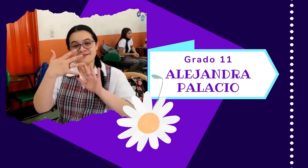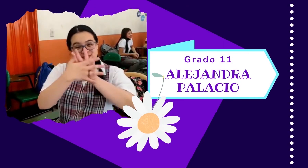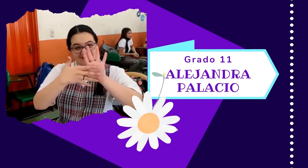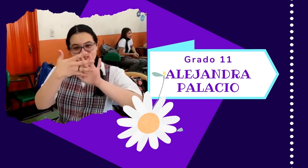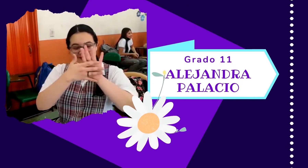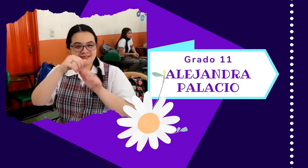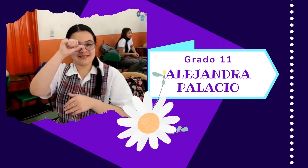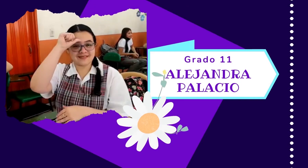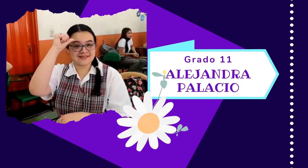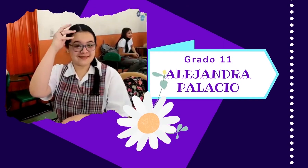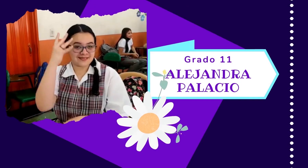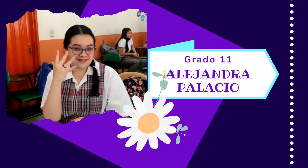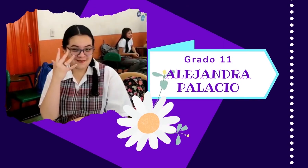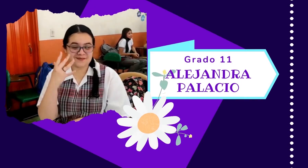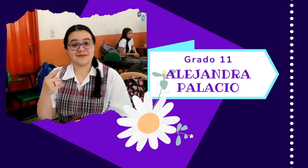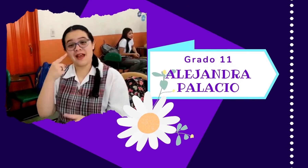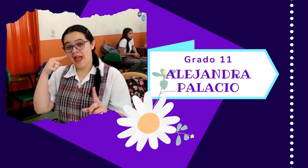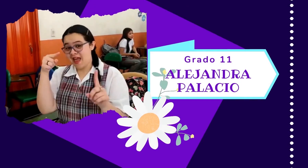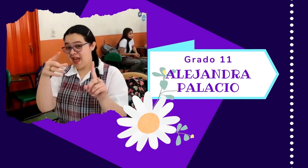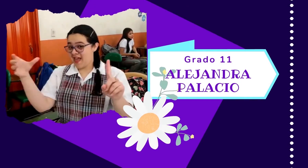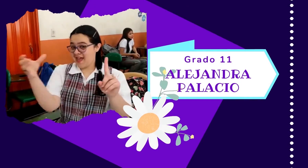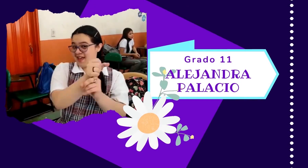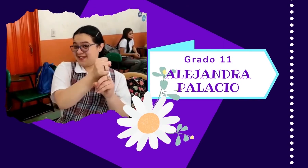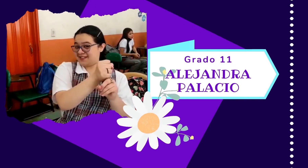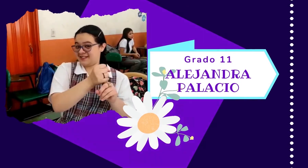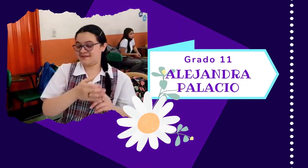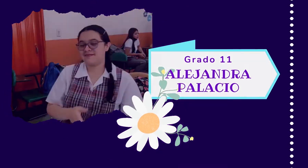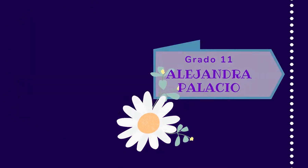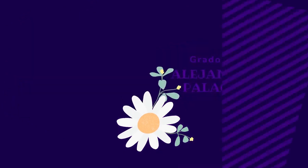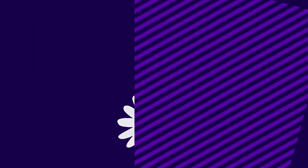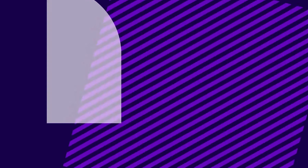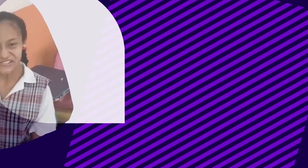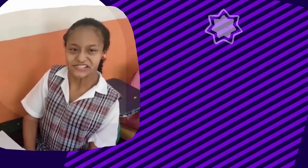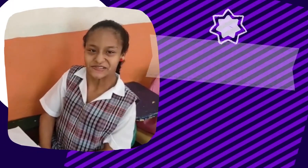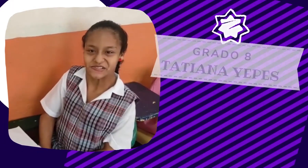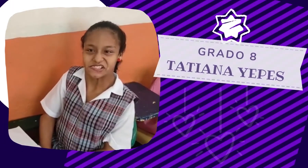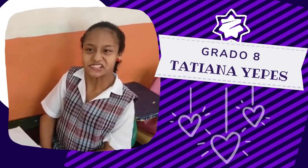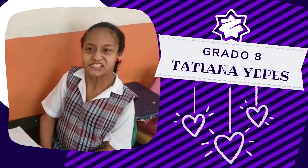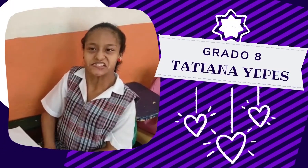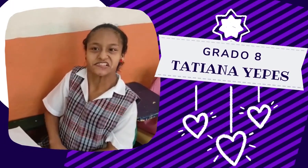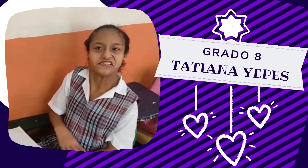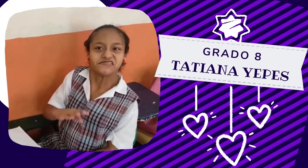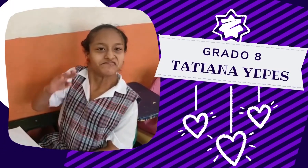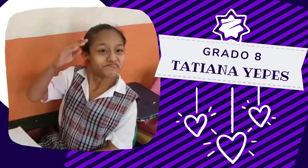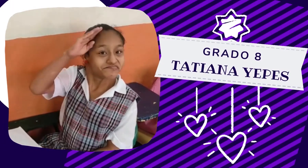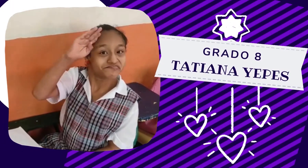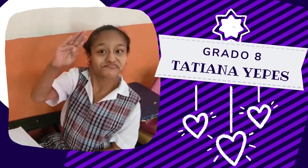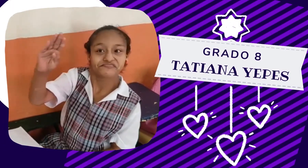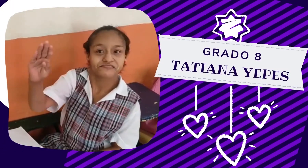Hola, mi seña es Alejandra, yo alcanzo mis objetivos.